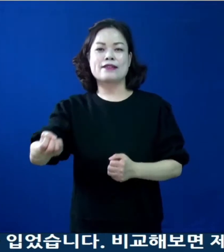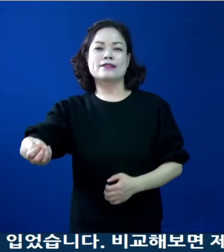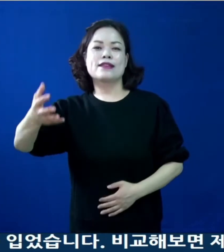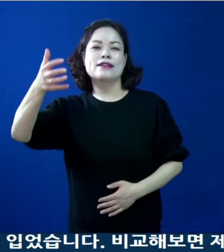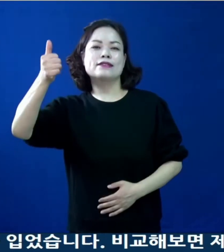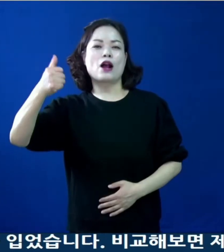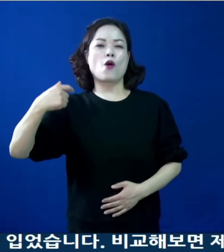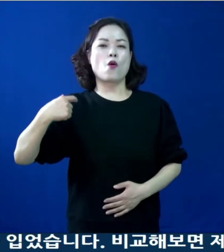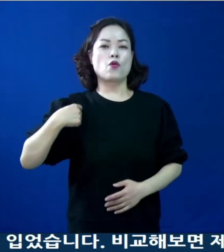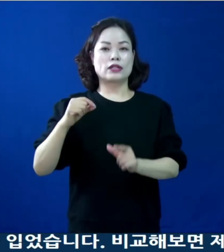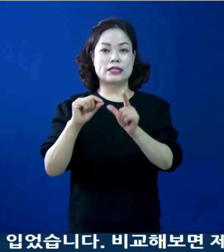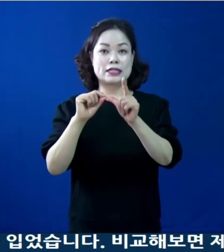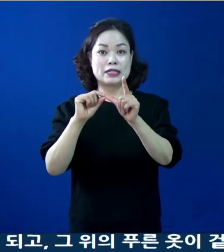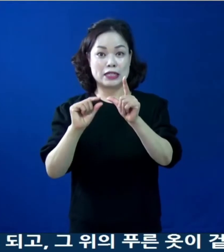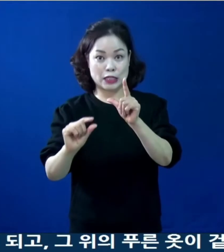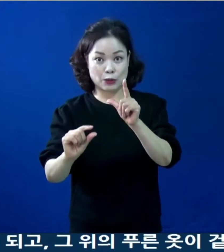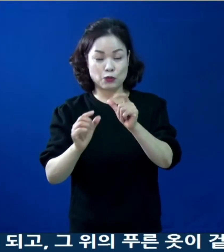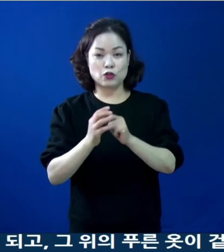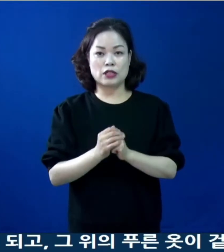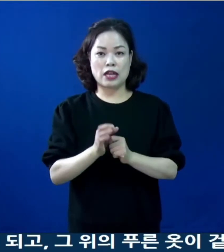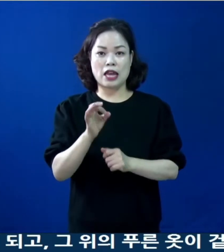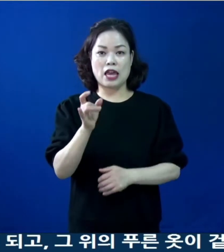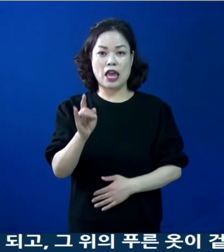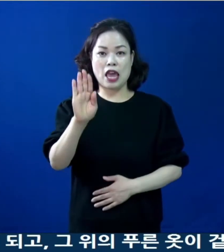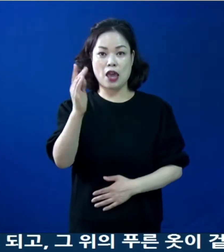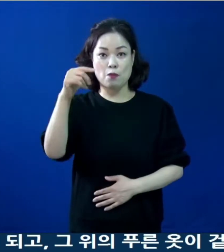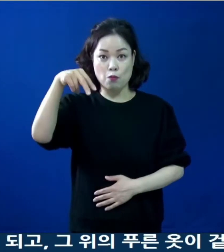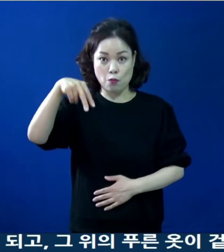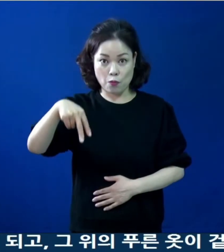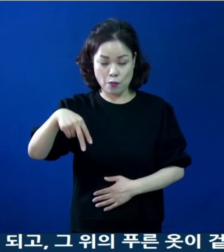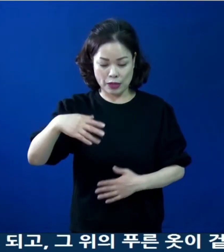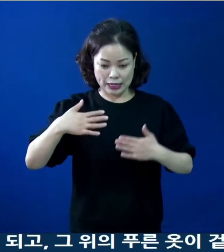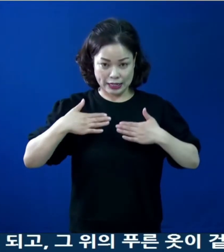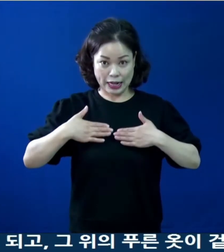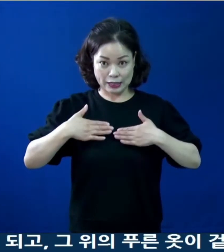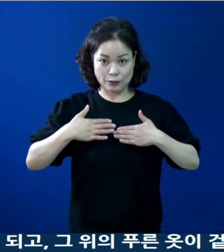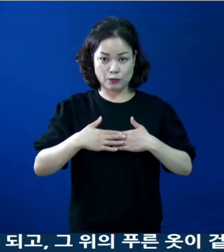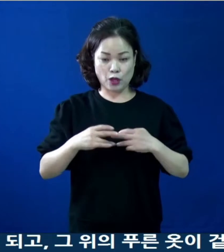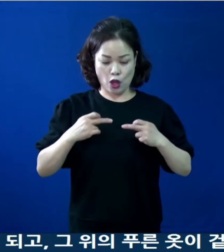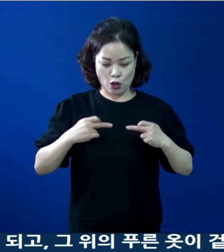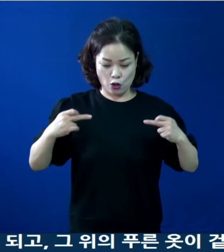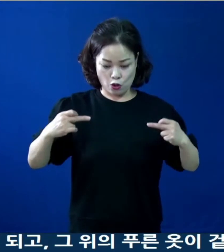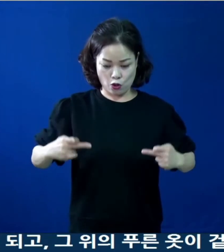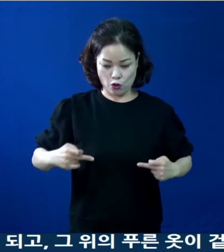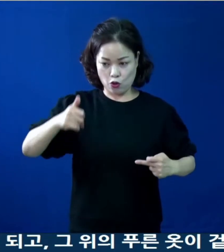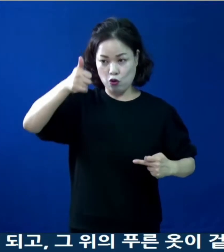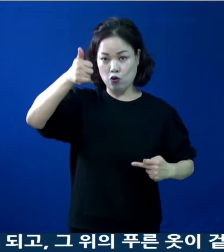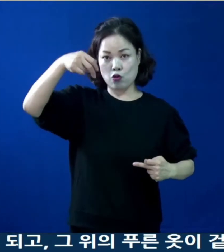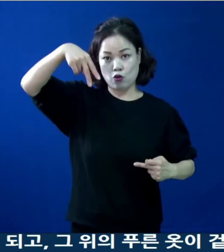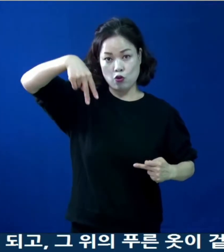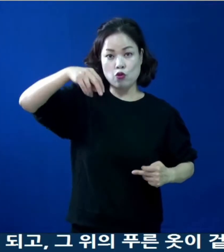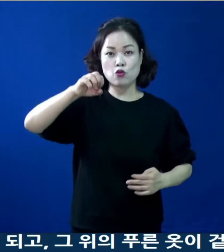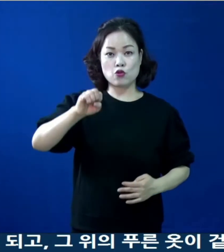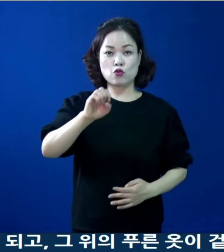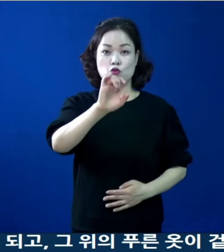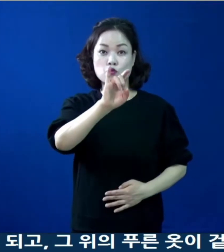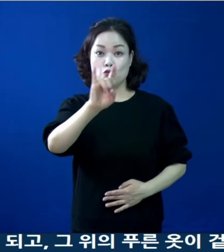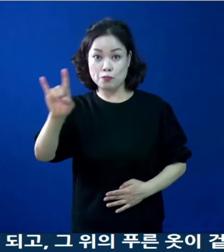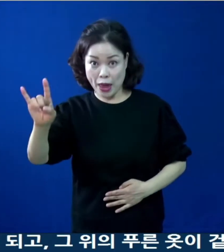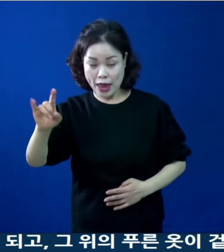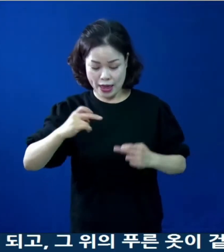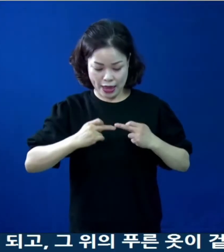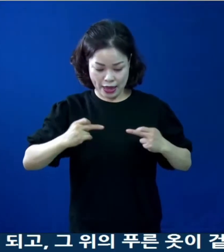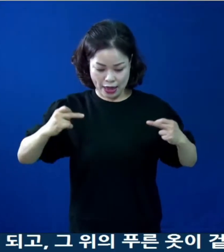대제사장 옷의 일부이고요, 그 에봇 앞에, 에봇 가슴 쪽에 흉패가 붙어 있습니다. 이것이 오늘